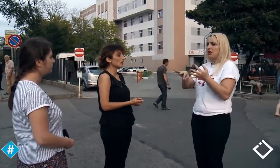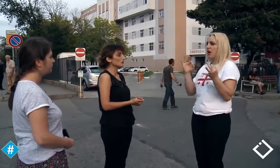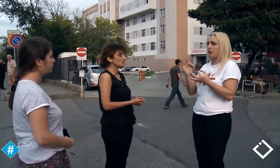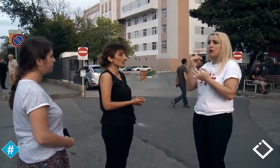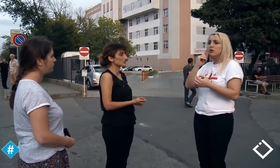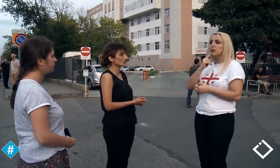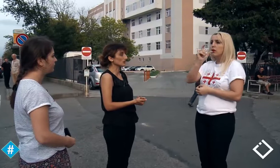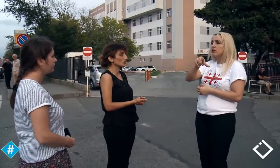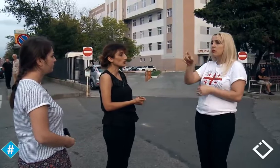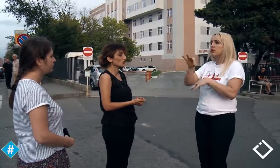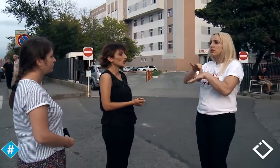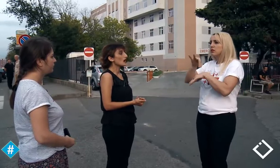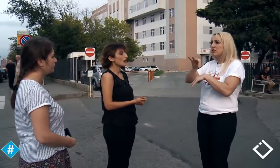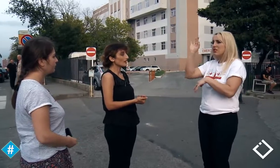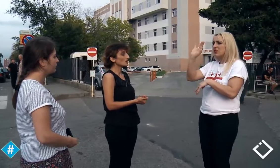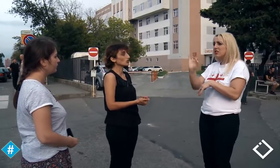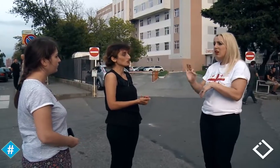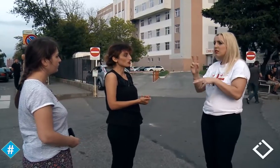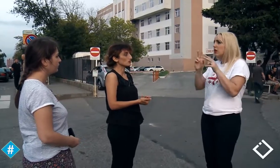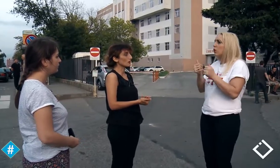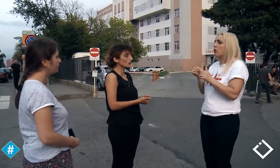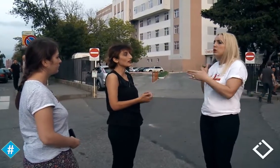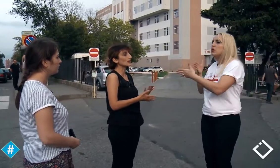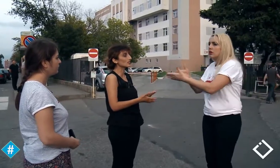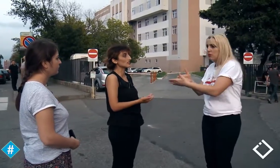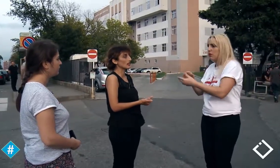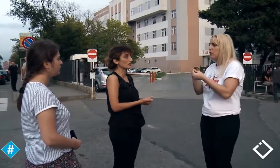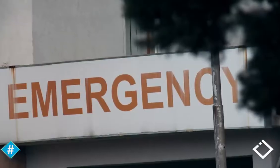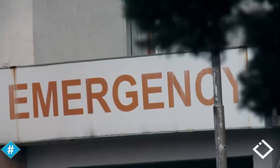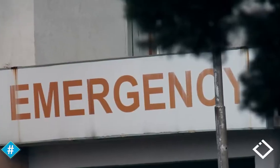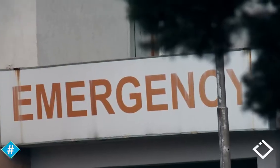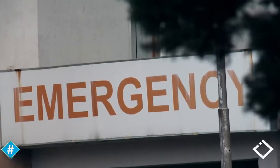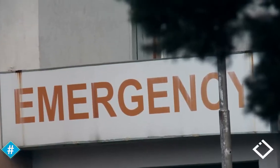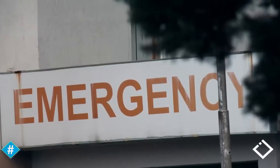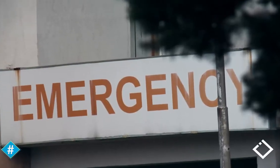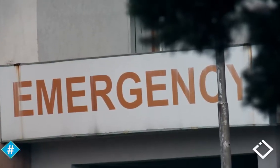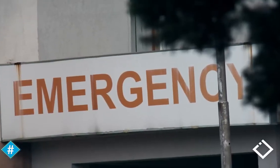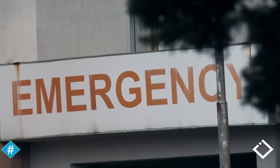ვინც არიან, ის იქნება დირექტორი, ამ აიღოს ის პასუხისმგებელი რომ აქ ადგილზე გადამზადდა და ის დაბრკოლება არ იყოს.